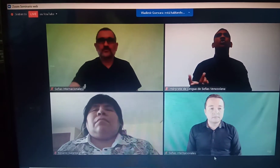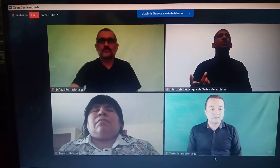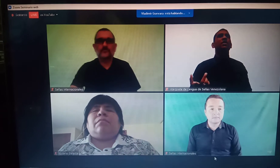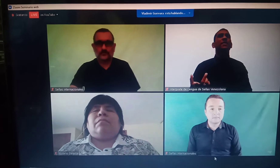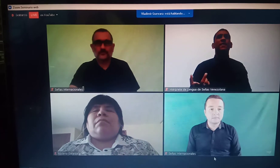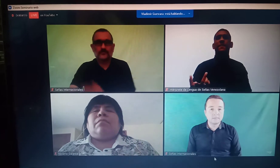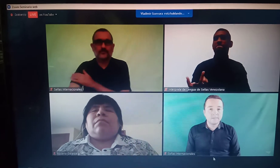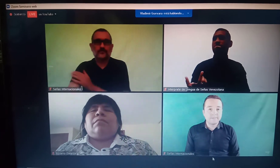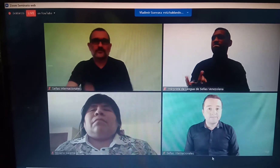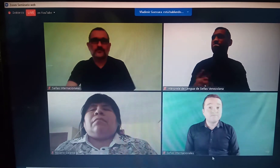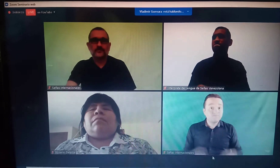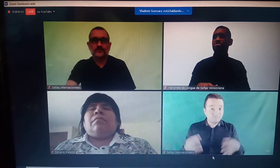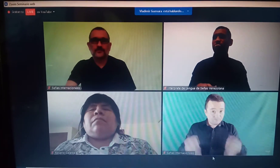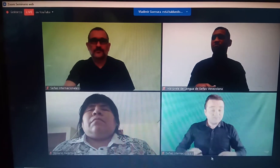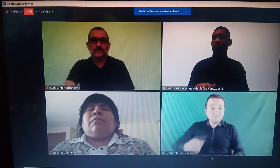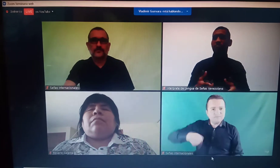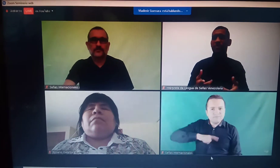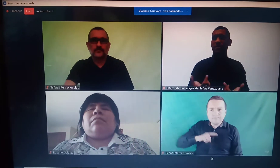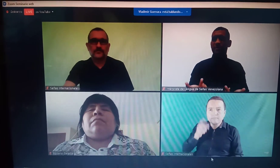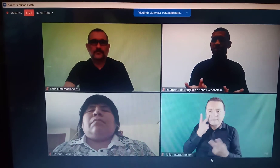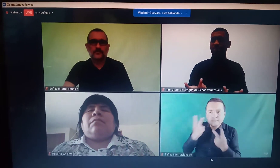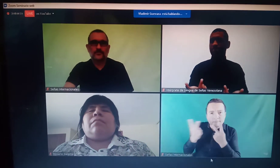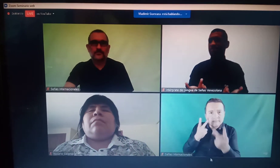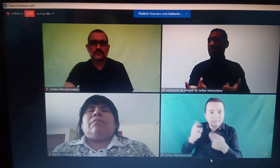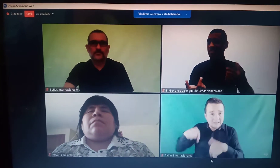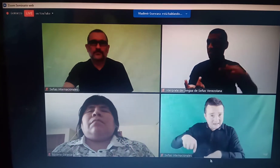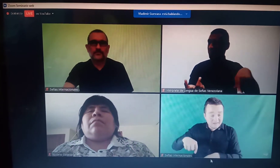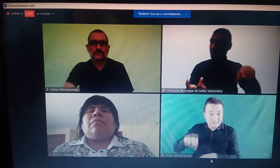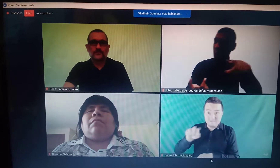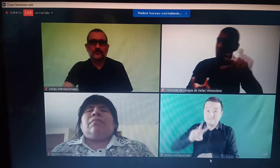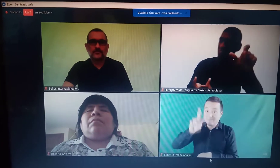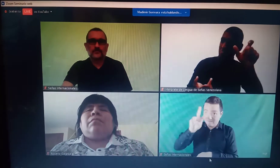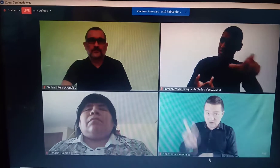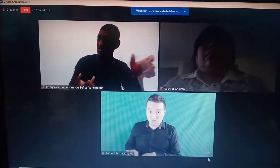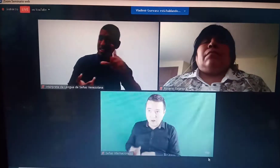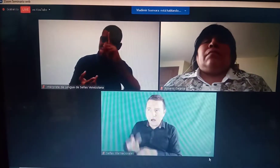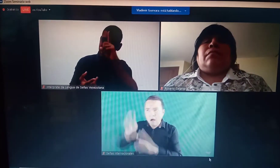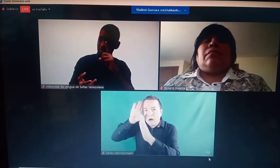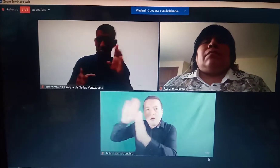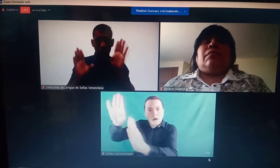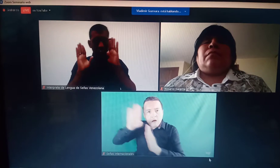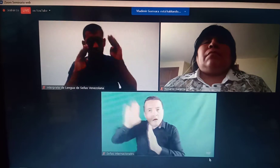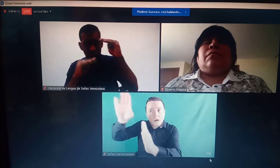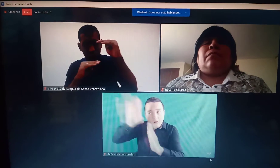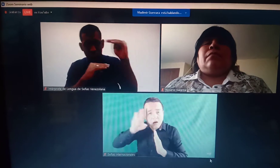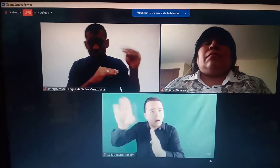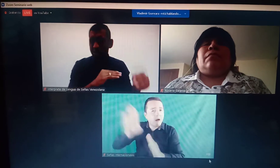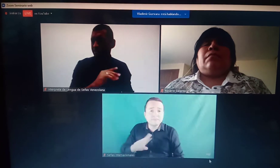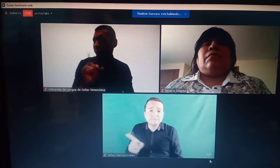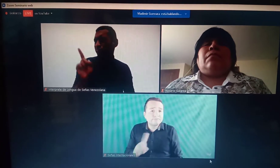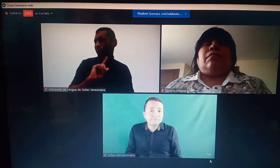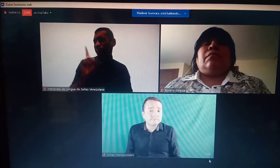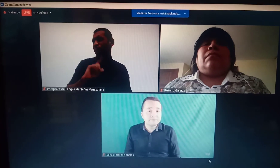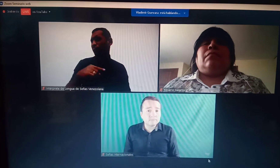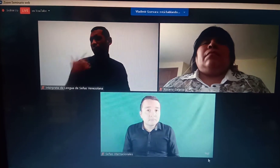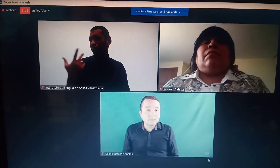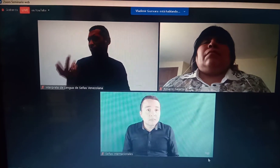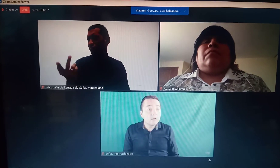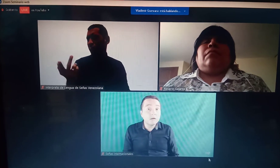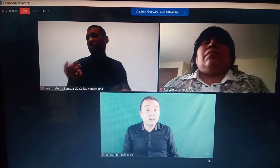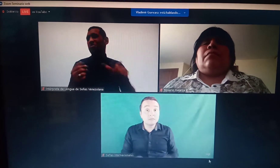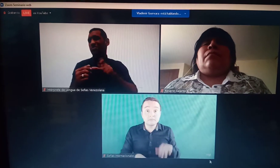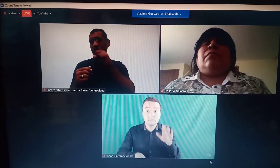atento a veces a nosotros por discapacidad, sino por las personas con discapacidad en general,